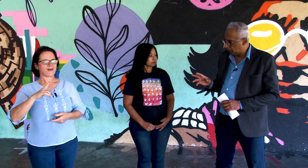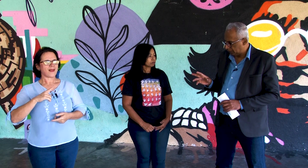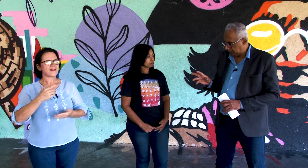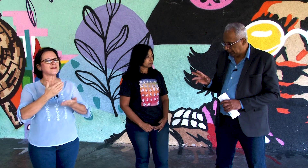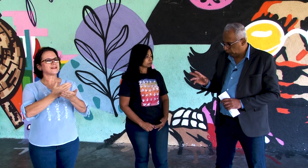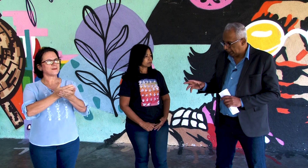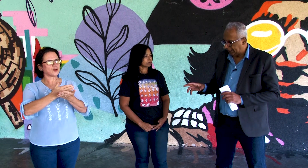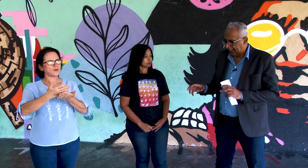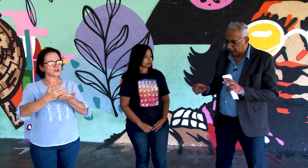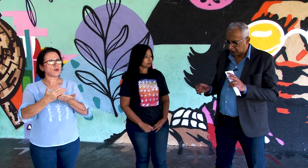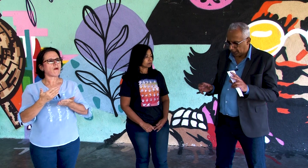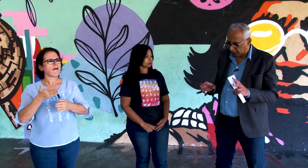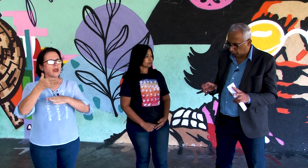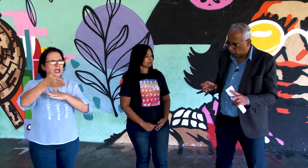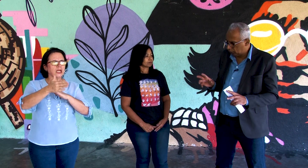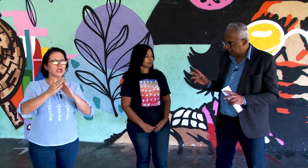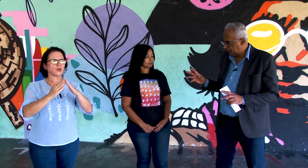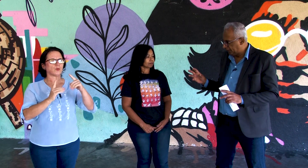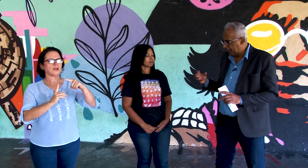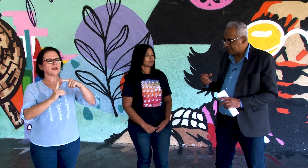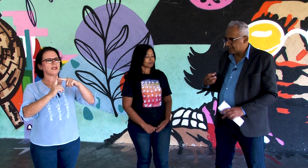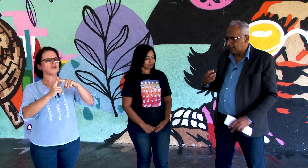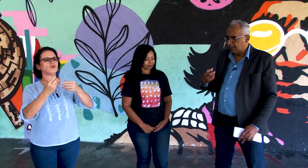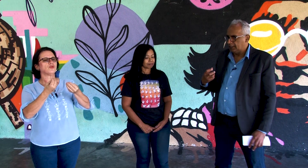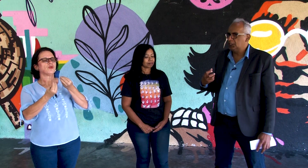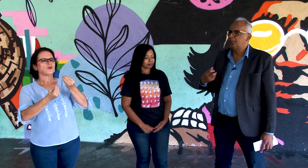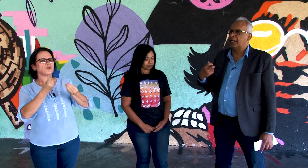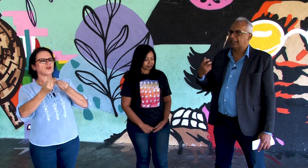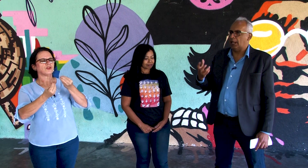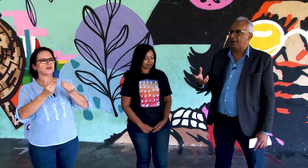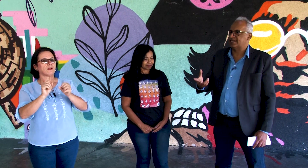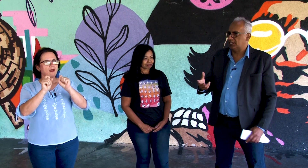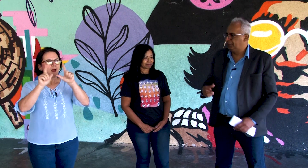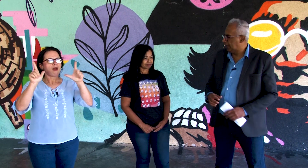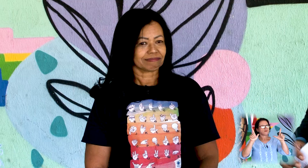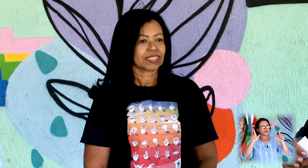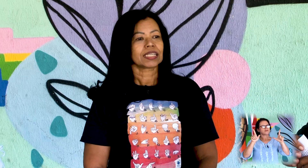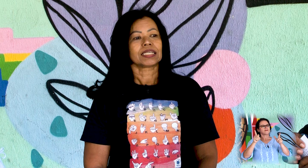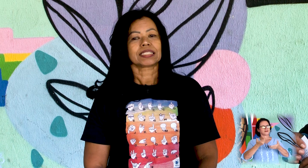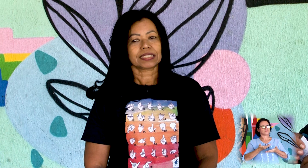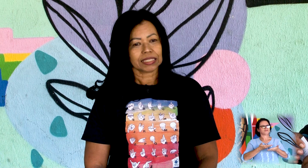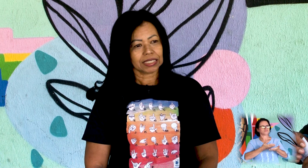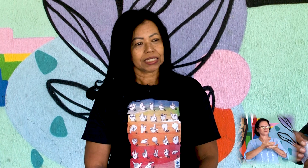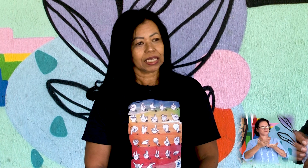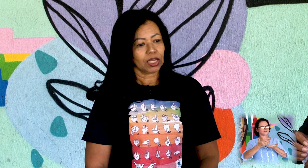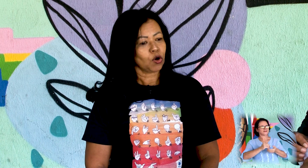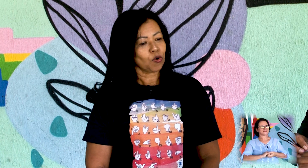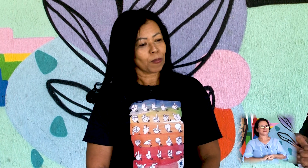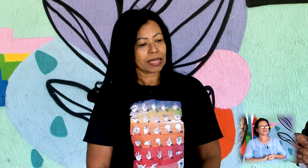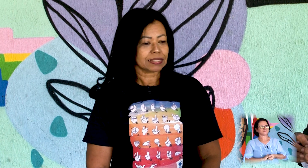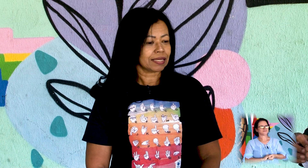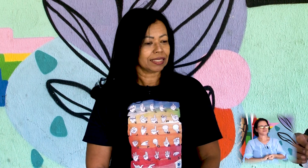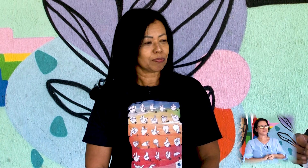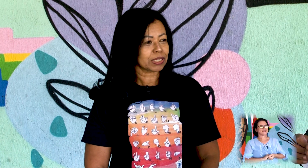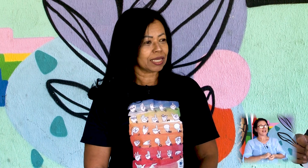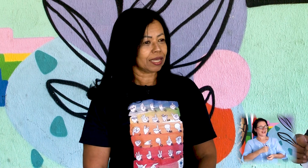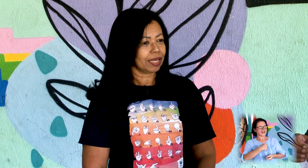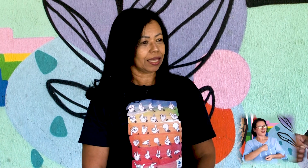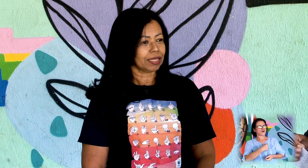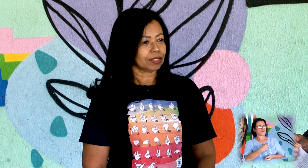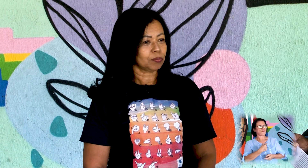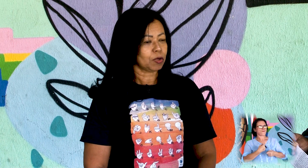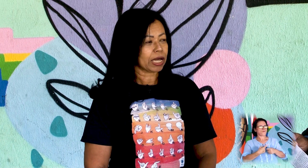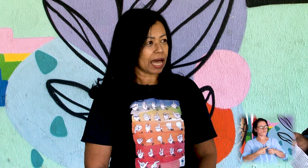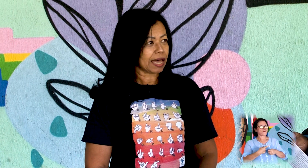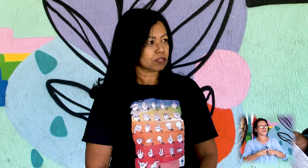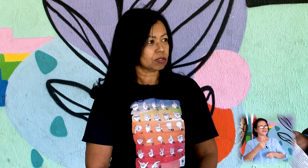começou indo à igreja, o que te fez despertar para essa atividade? Sim, eu mais ainda